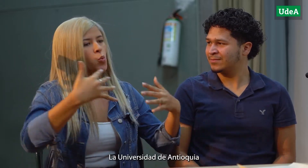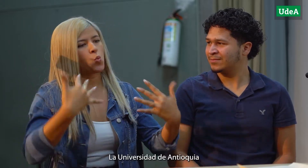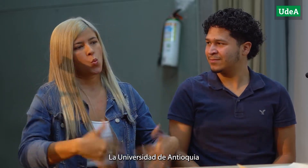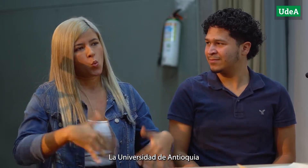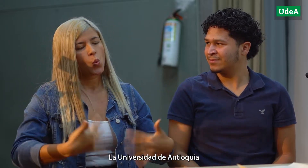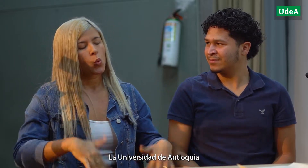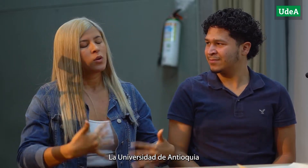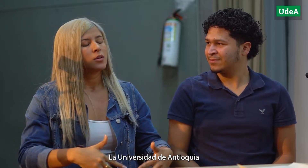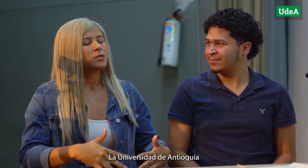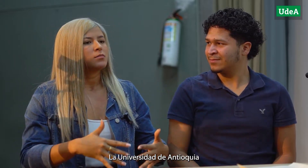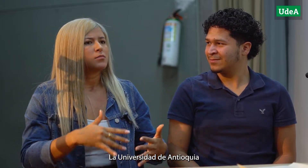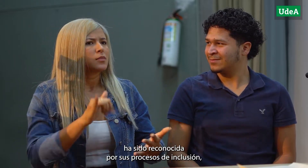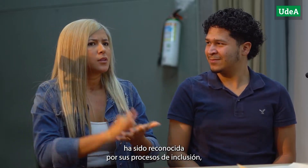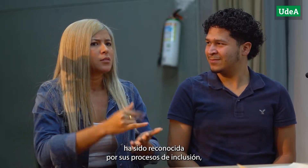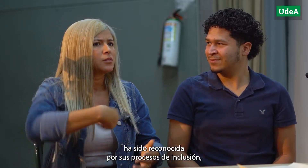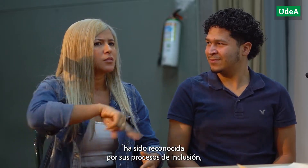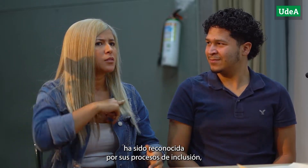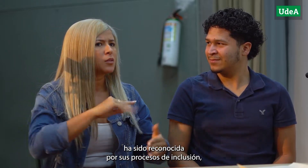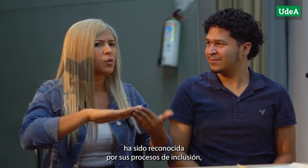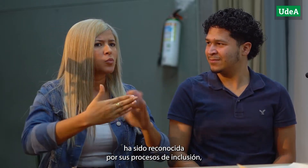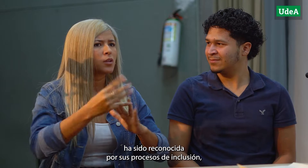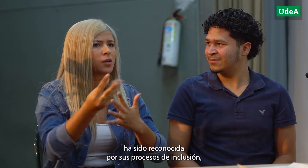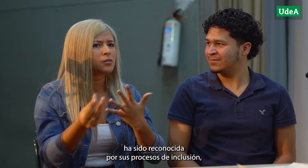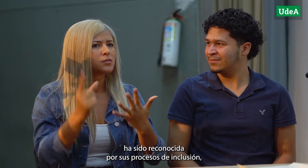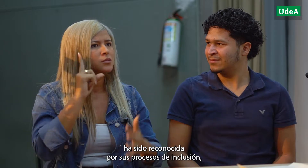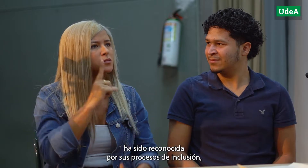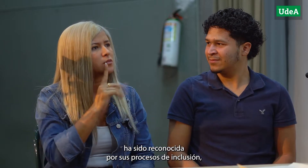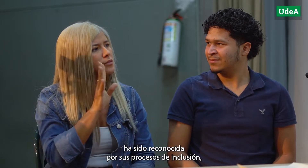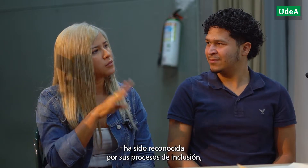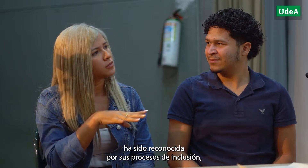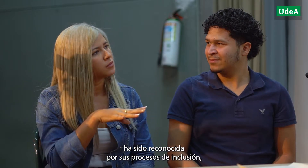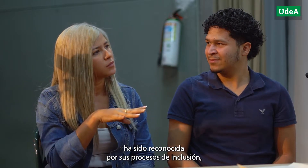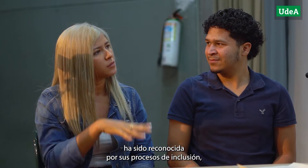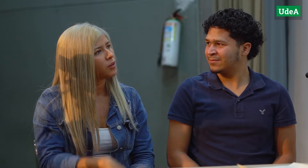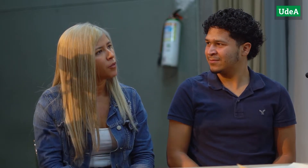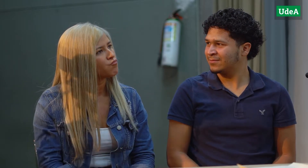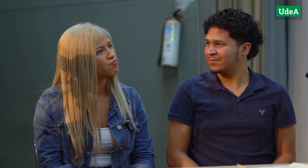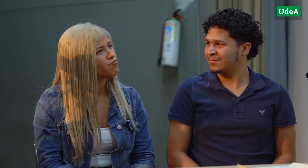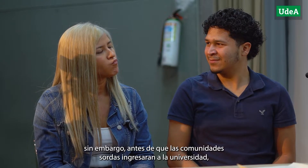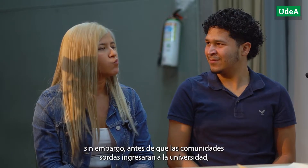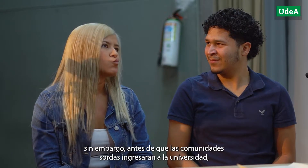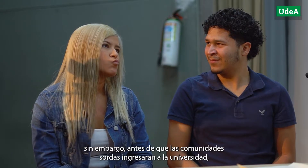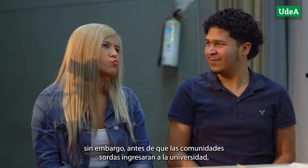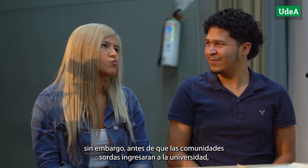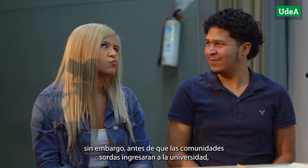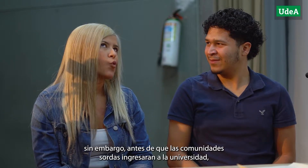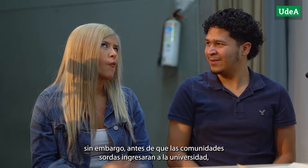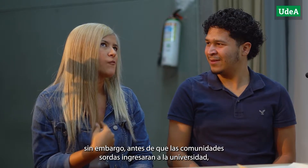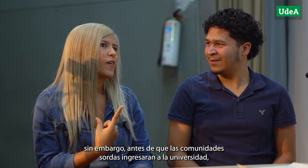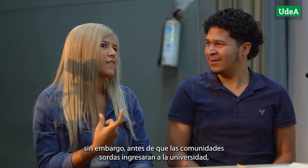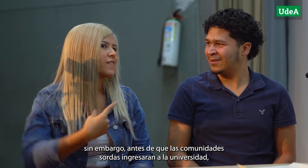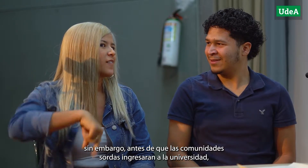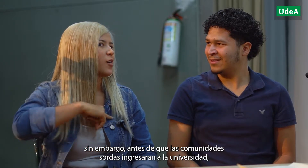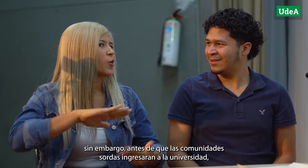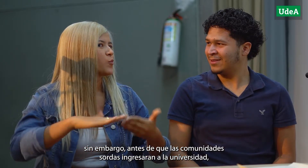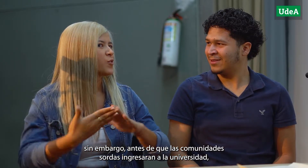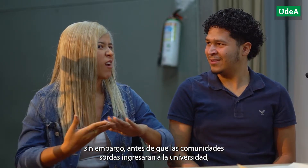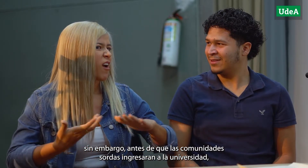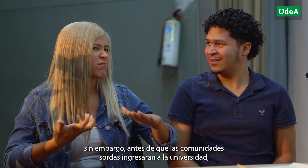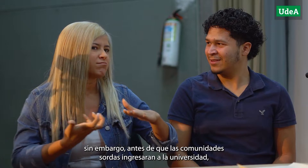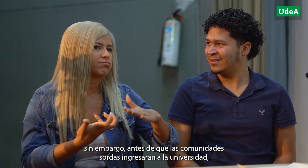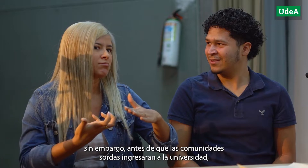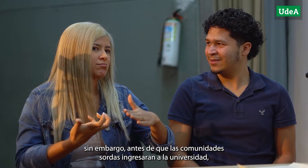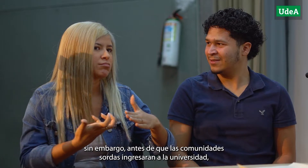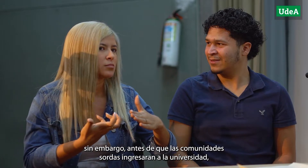La Universidad de Antioquia ha sido reconocida por sus procesos de inclusión. Sin embargo, antes de que las